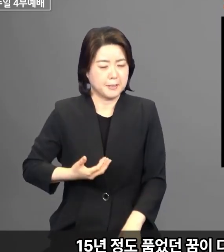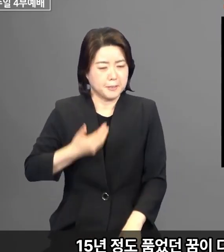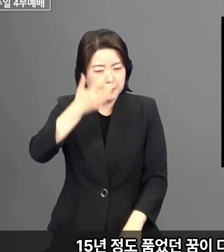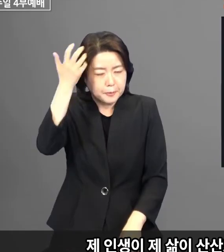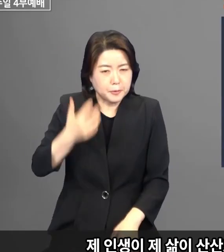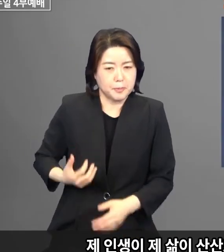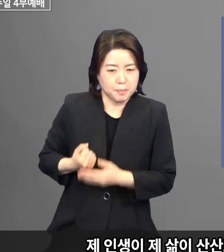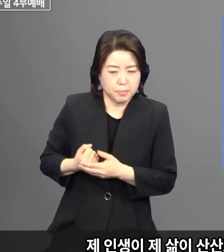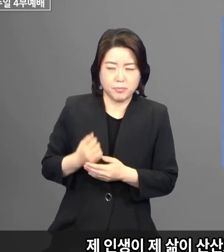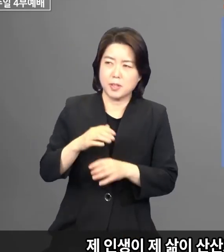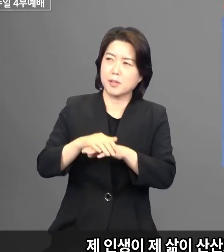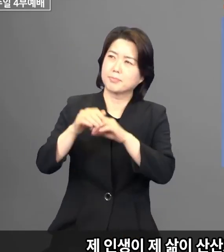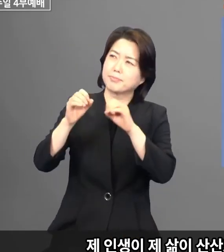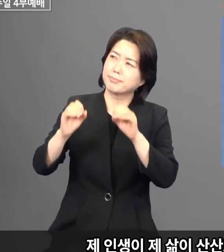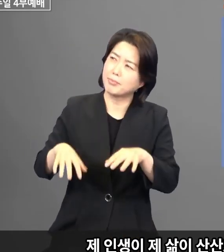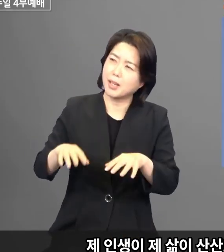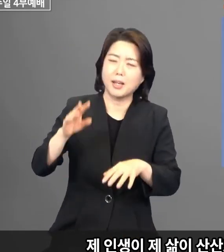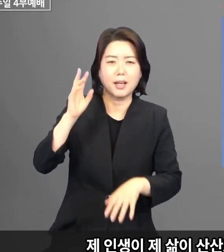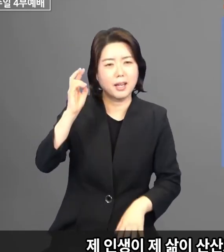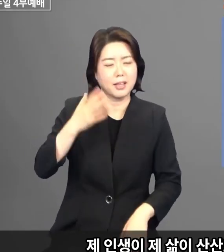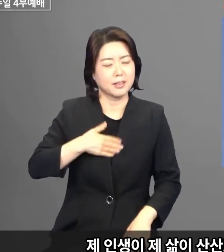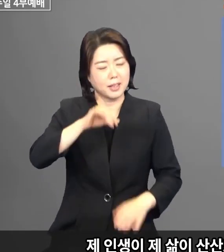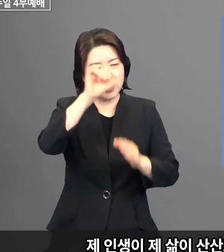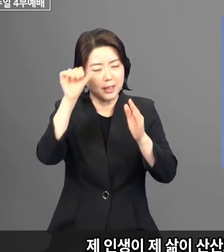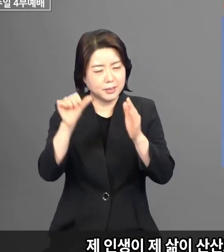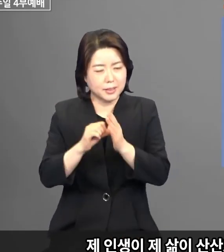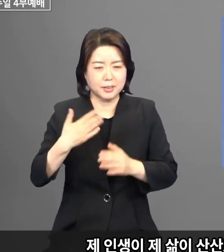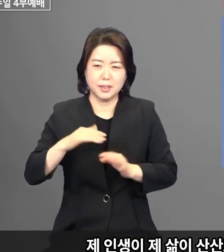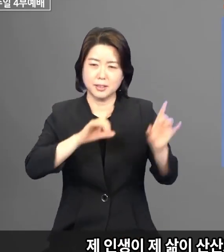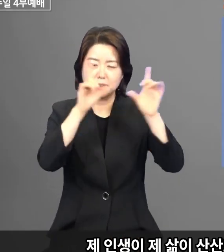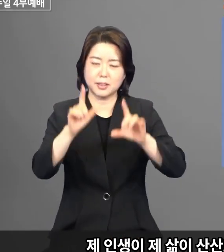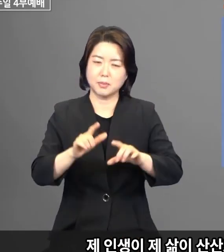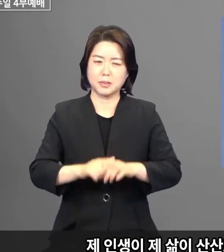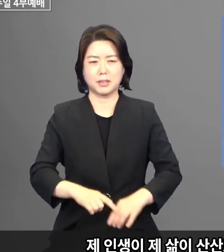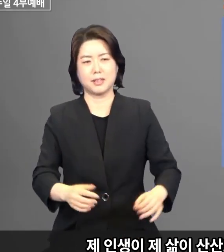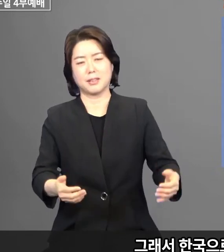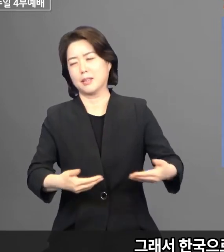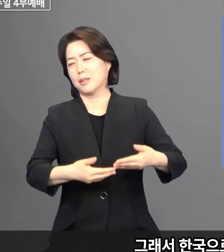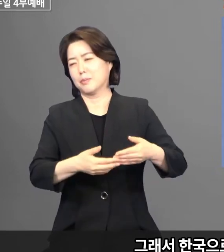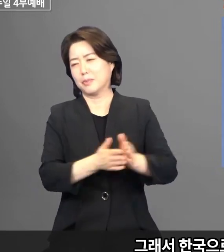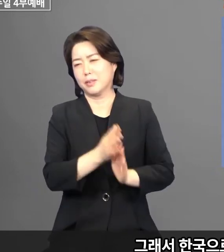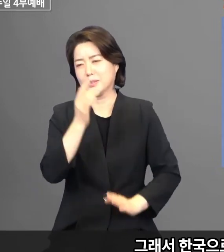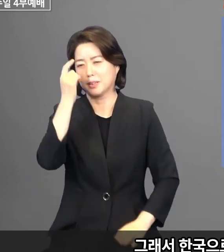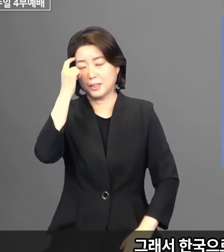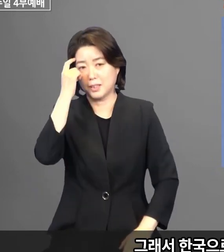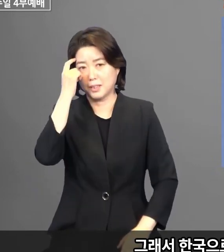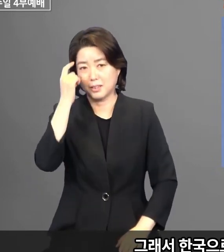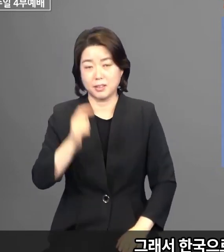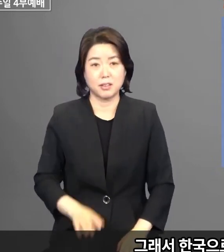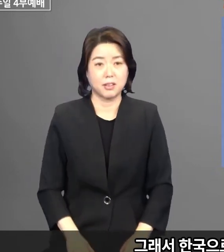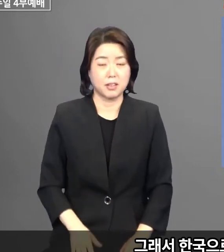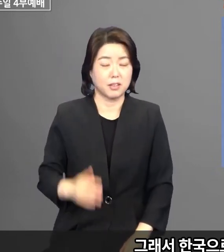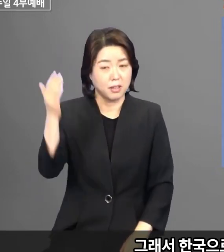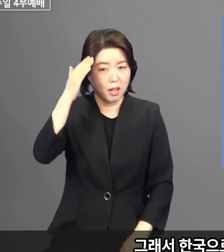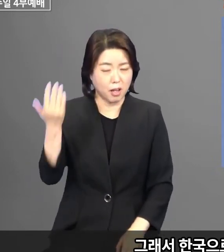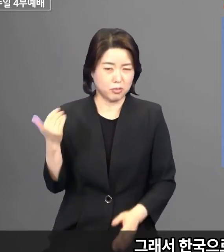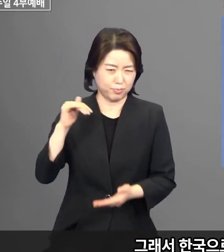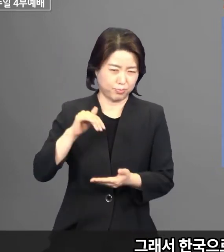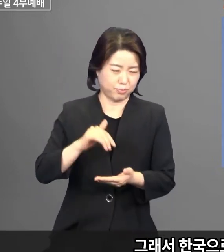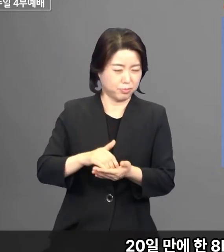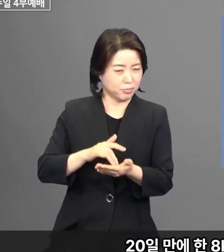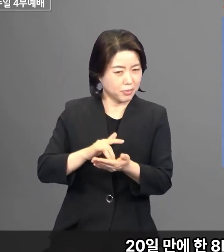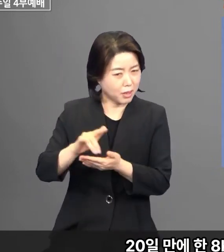때문에 제 인생이, 제 삶이 산산조각 났다고 여겼습니다. 그래서 한국으로